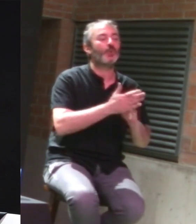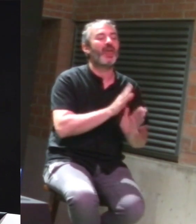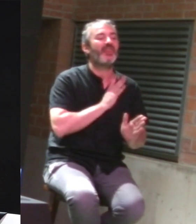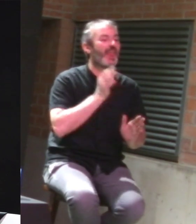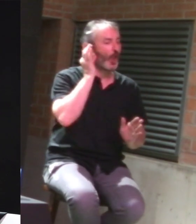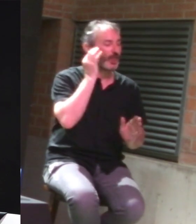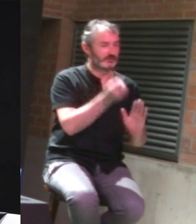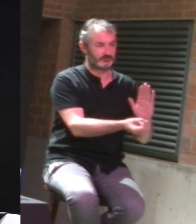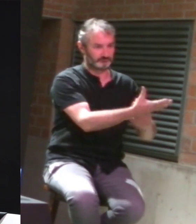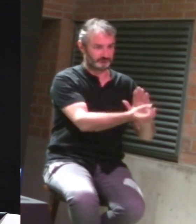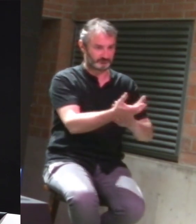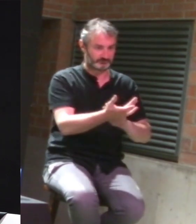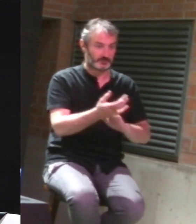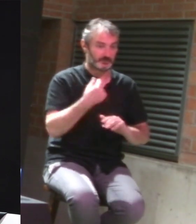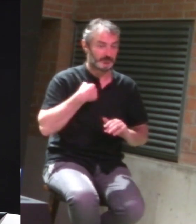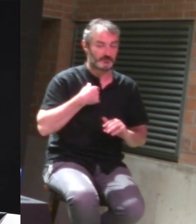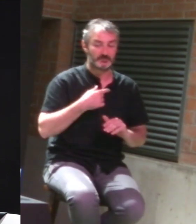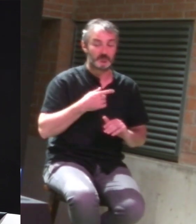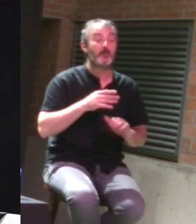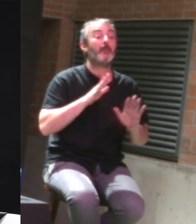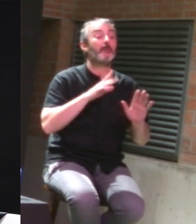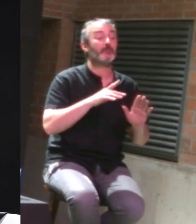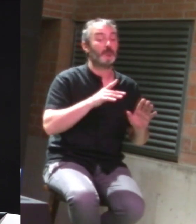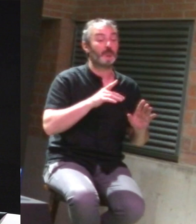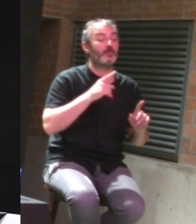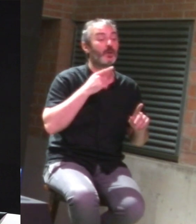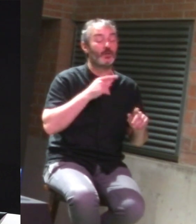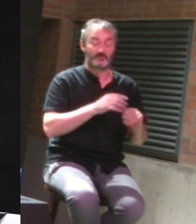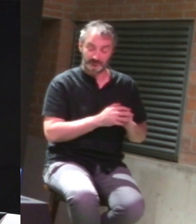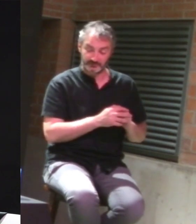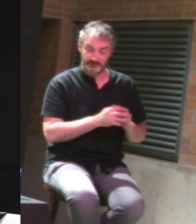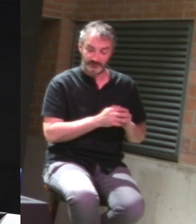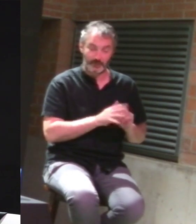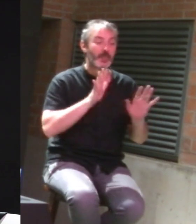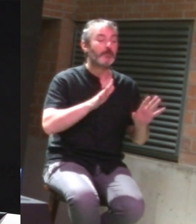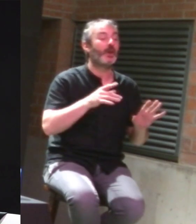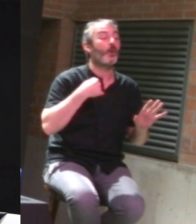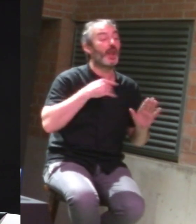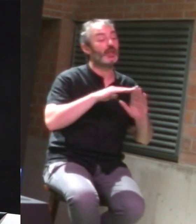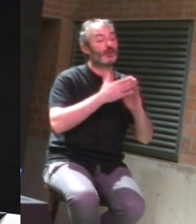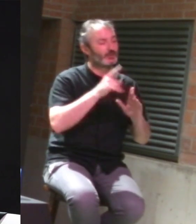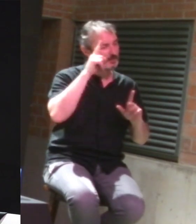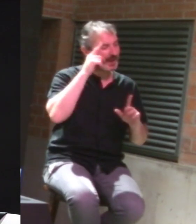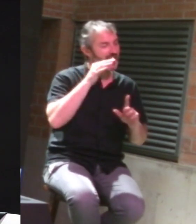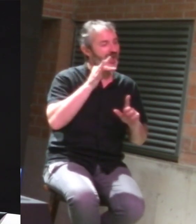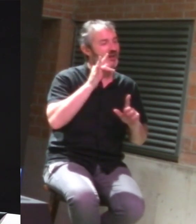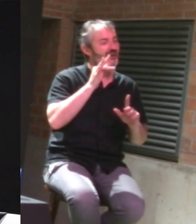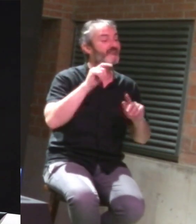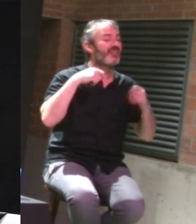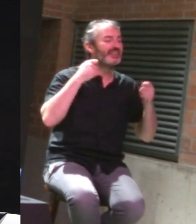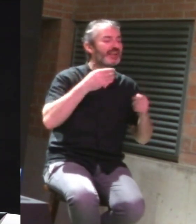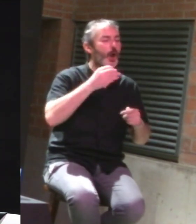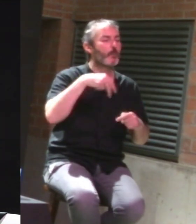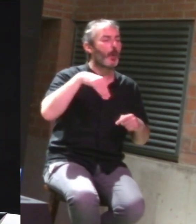la Francesca Bonmesón. Passa que els sortirà el tiro per la culata, perquè la Francesca va anar a les seves i va, bueno,